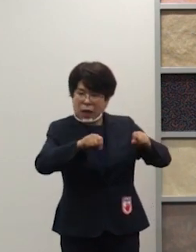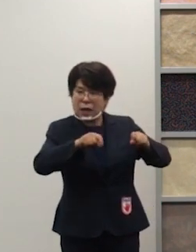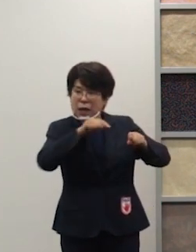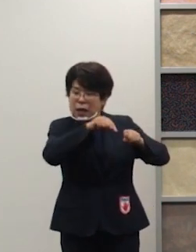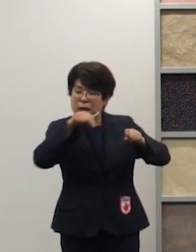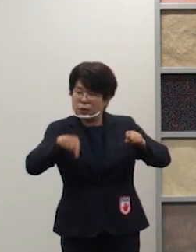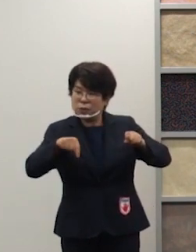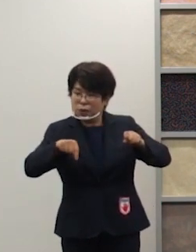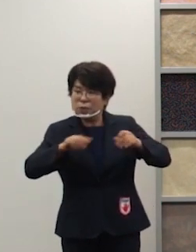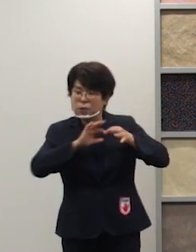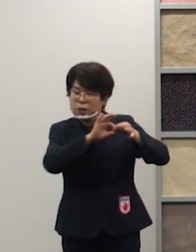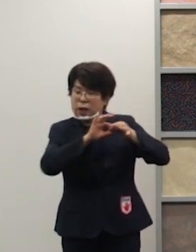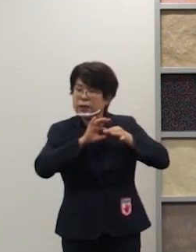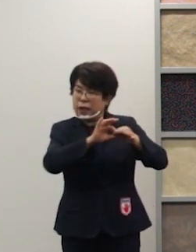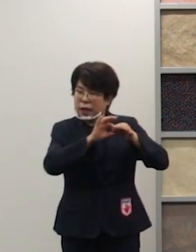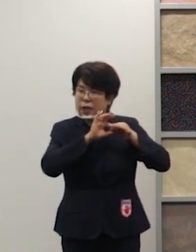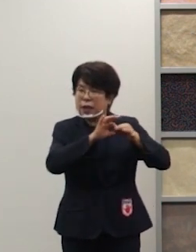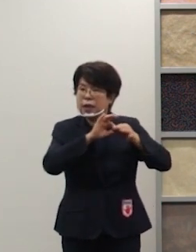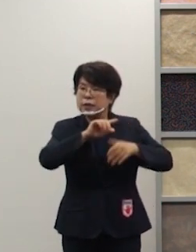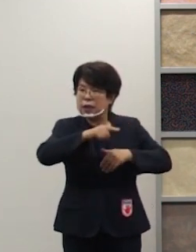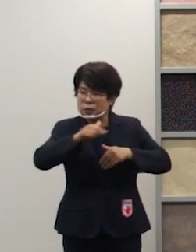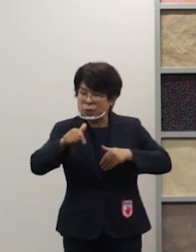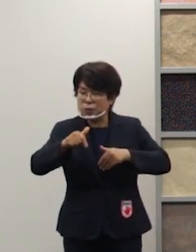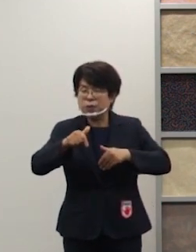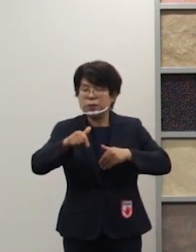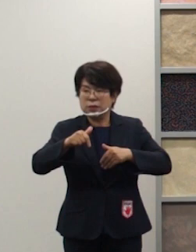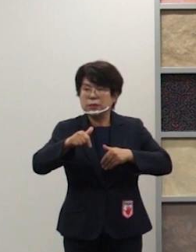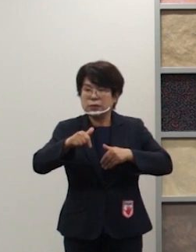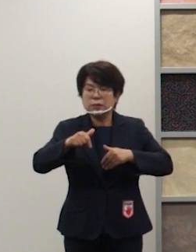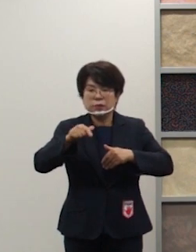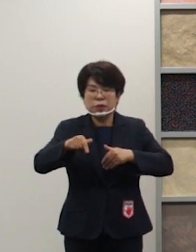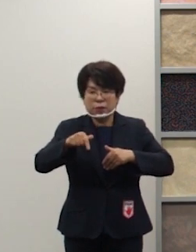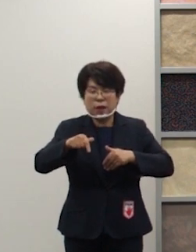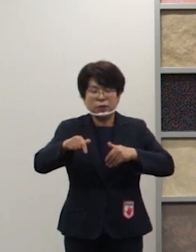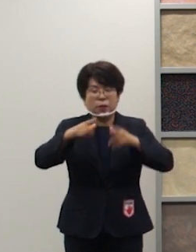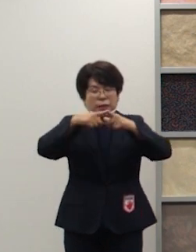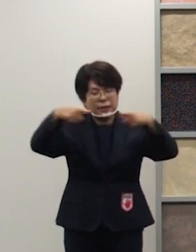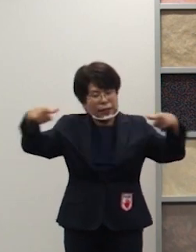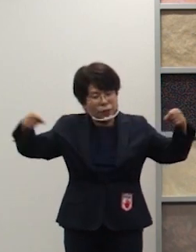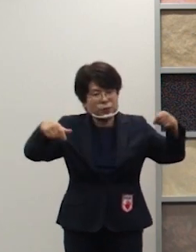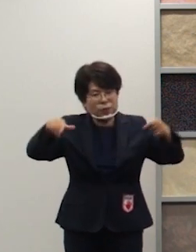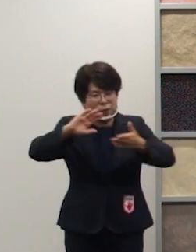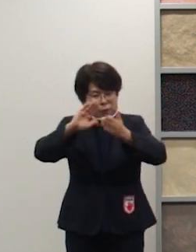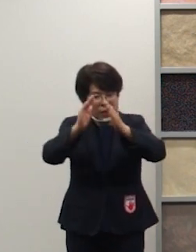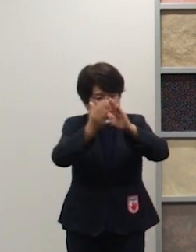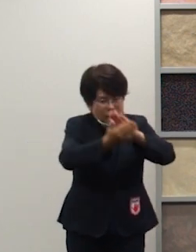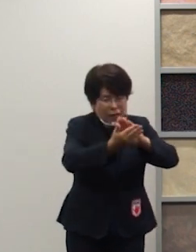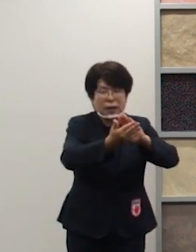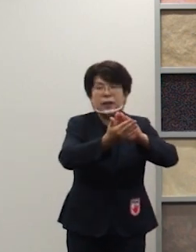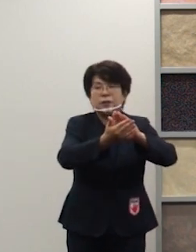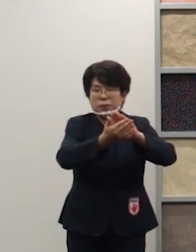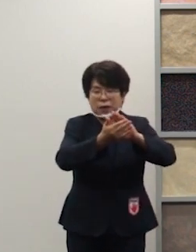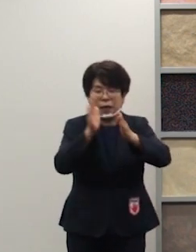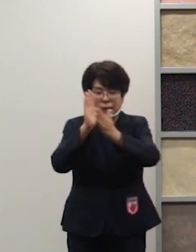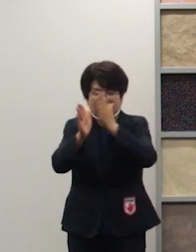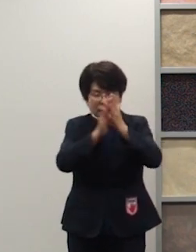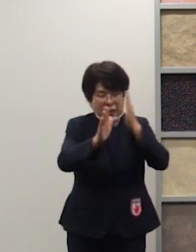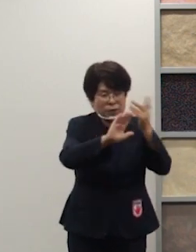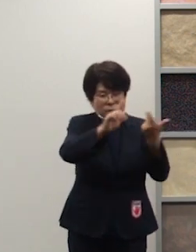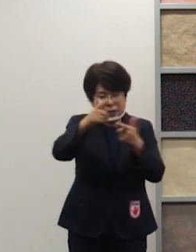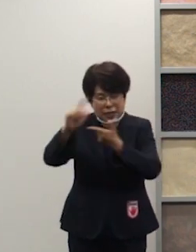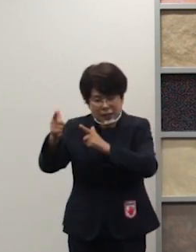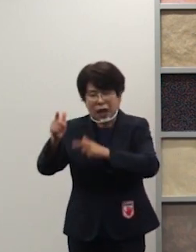ては、現在ちょっと若干全国的な感染の拡大によって変化している部分ですとか、若干温度差が変わって出ている部分というのはあるんでしょう